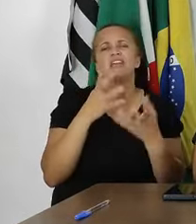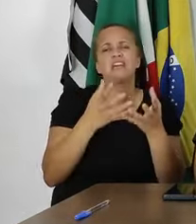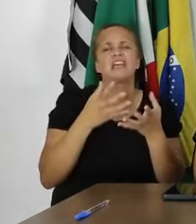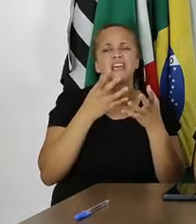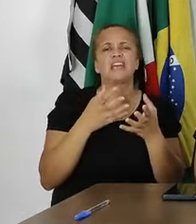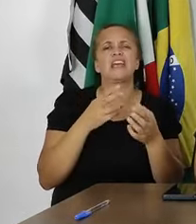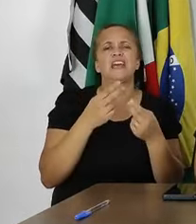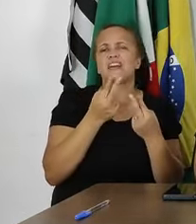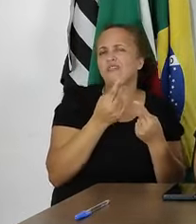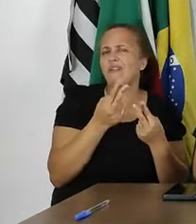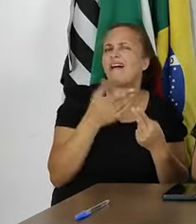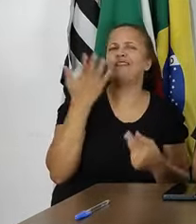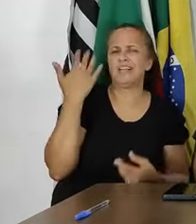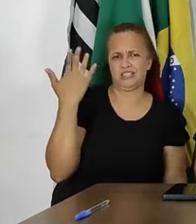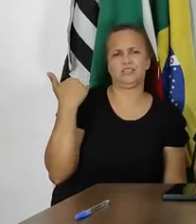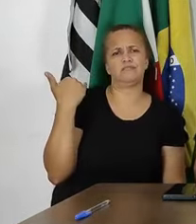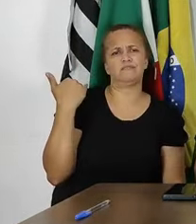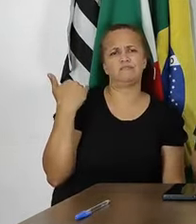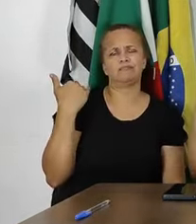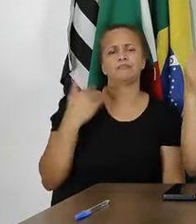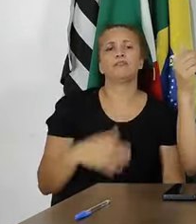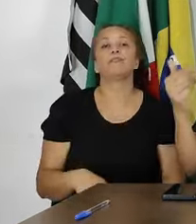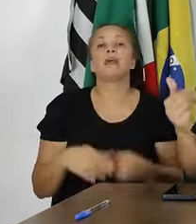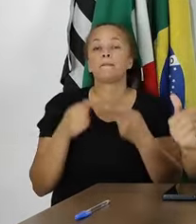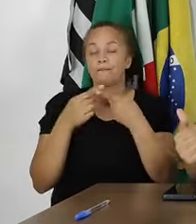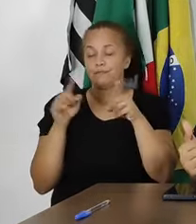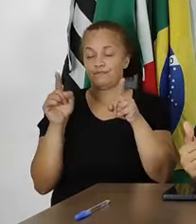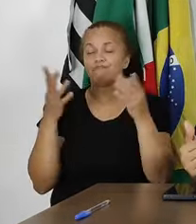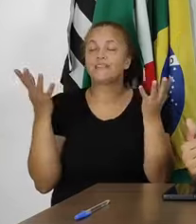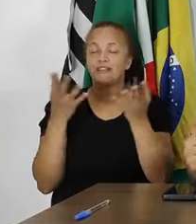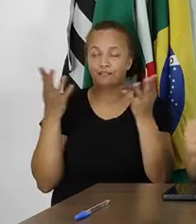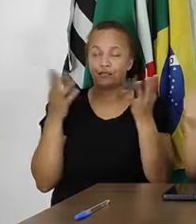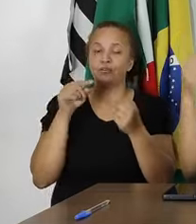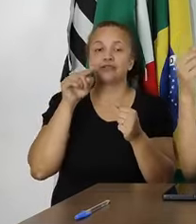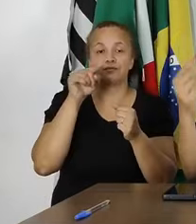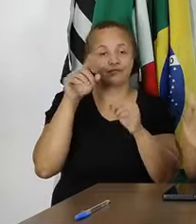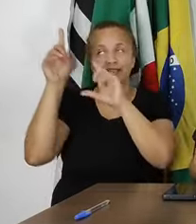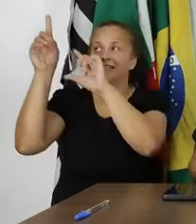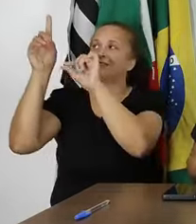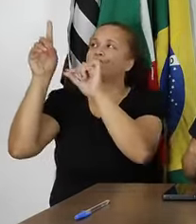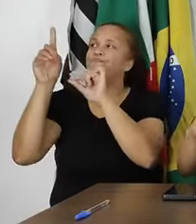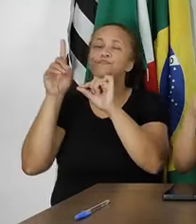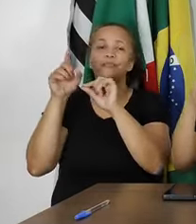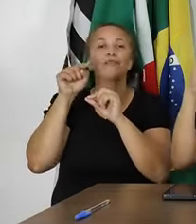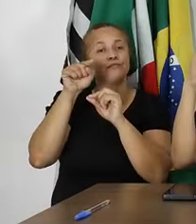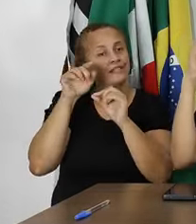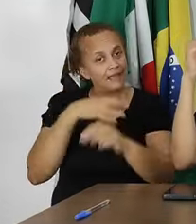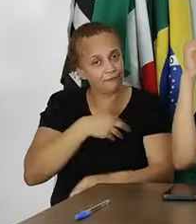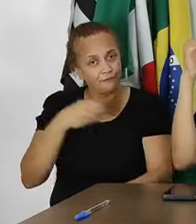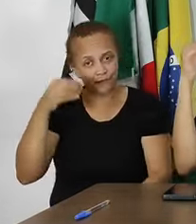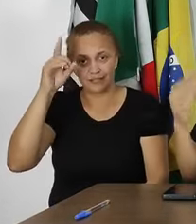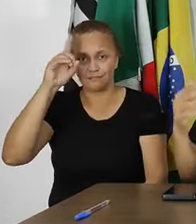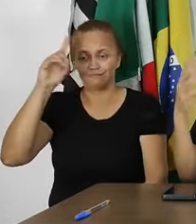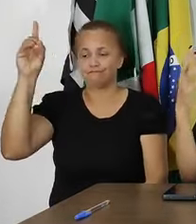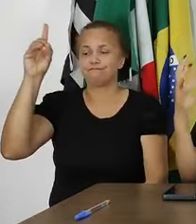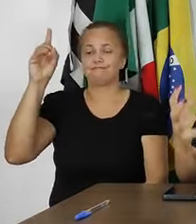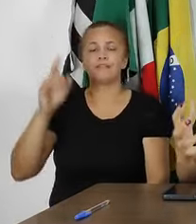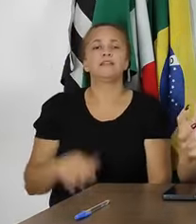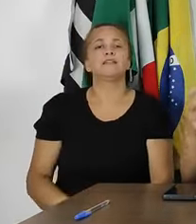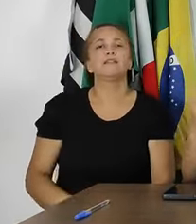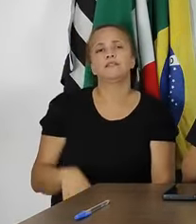nós andávamos também. Mas agora nascidos de novo, como filhos de Deus, como aqueles que